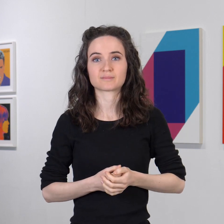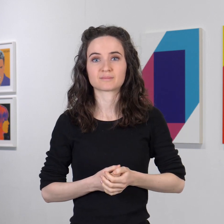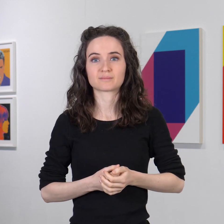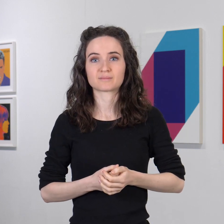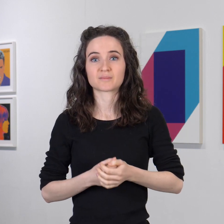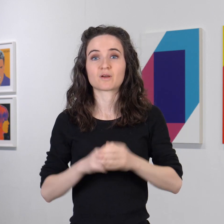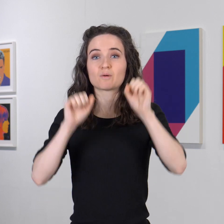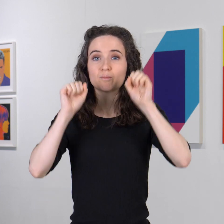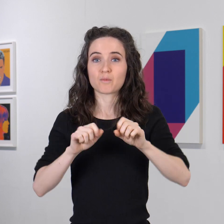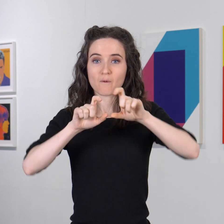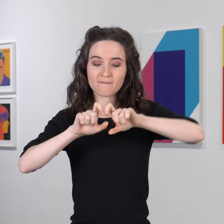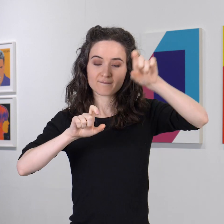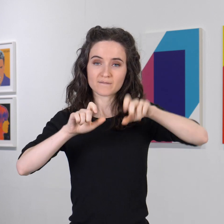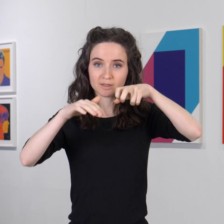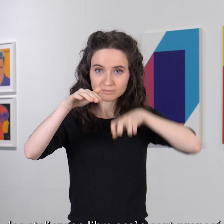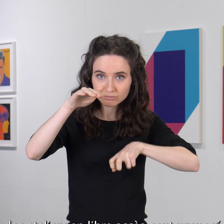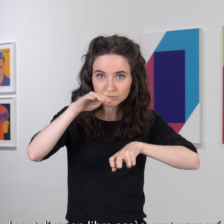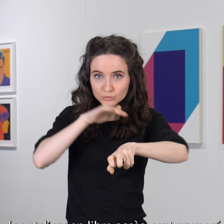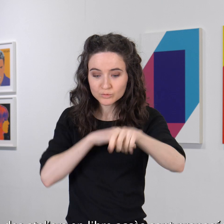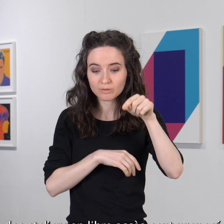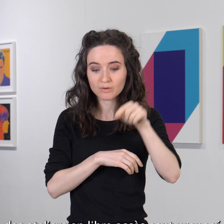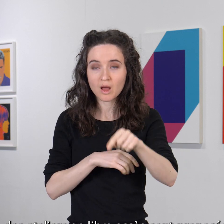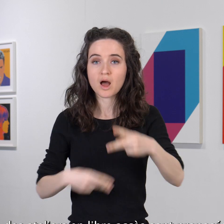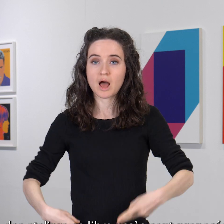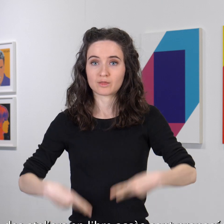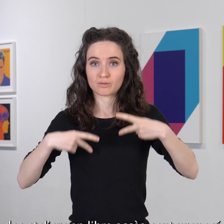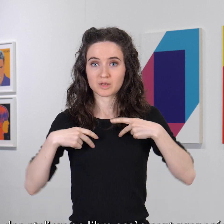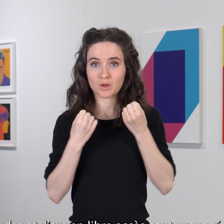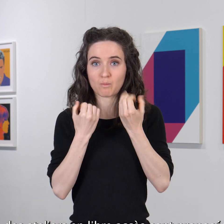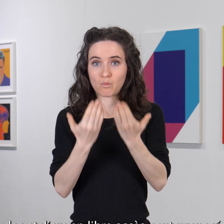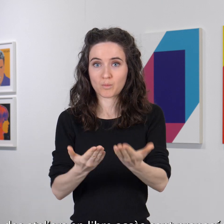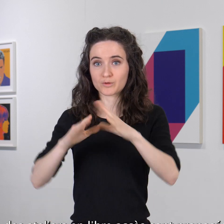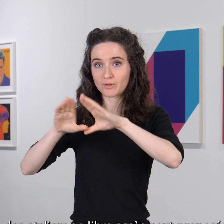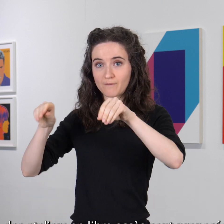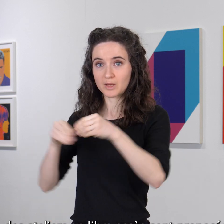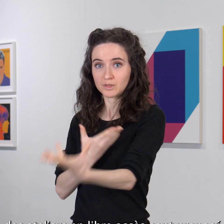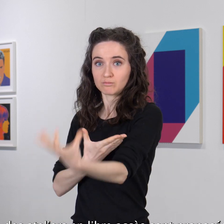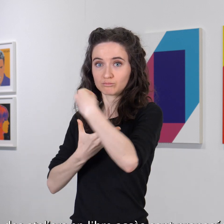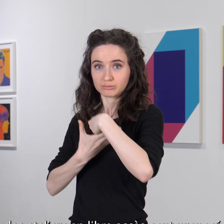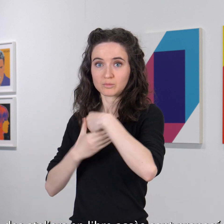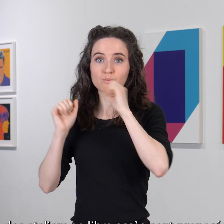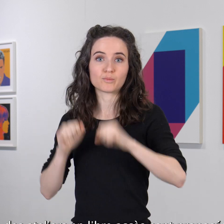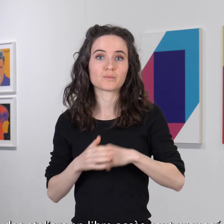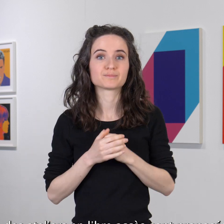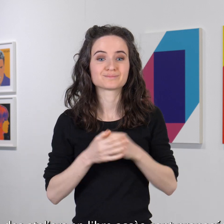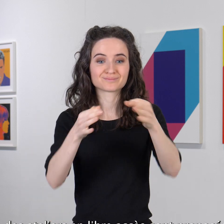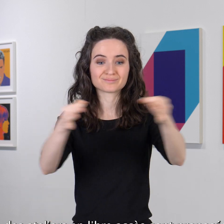Pour prolonger votre visite, des ateliers en libre accès sont proposés aux familles dans l'espace La